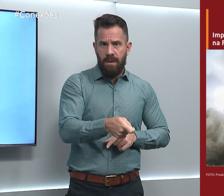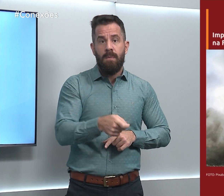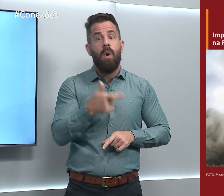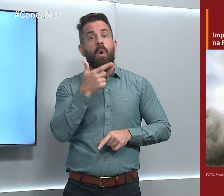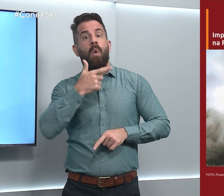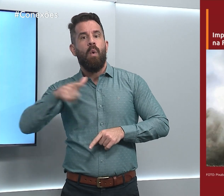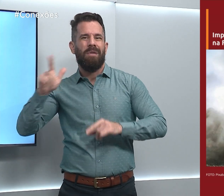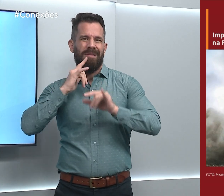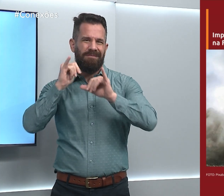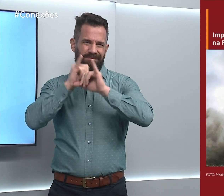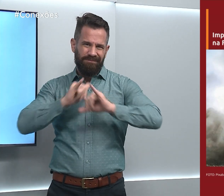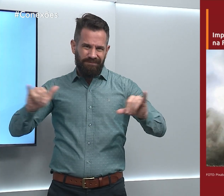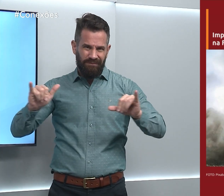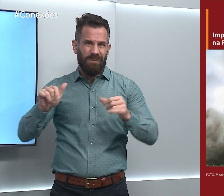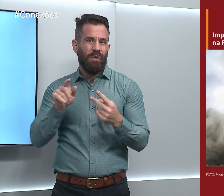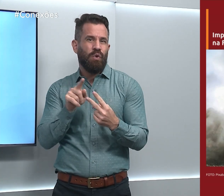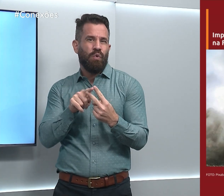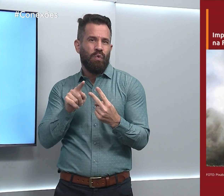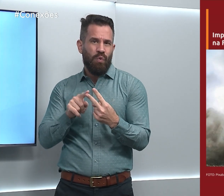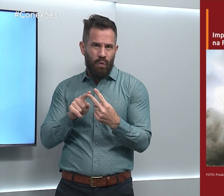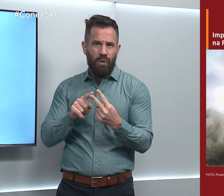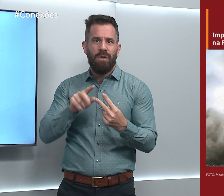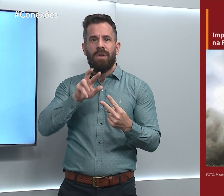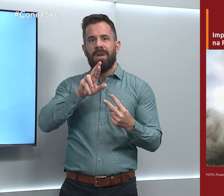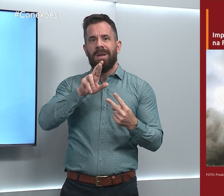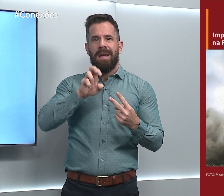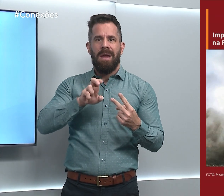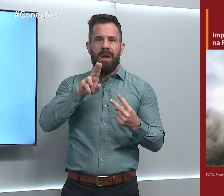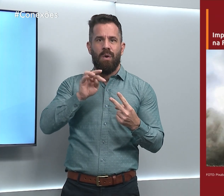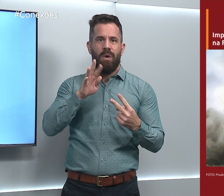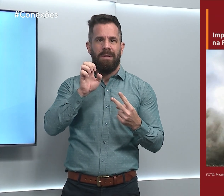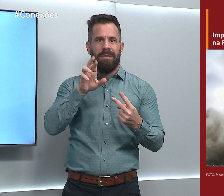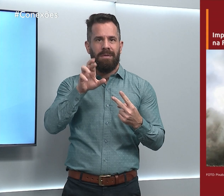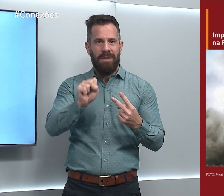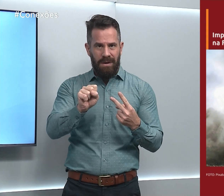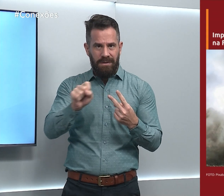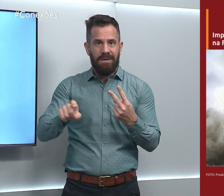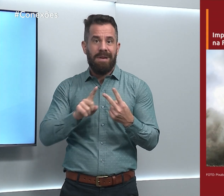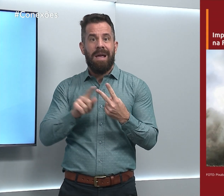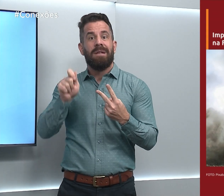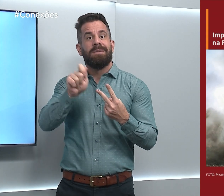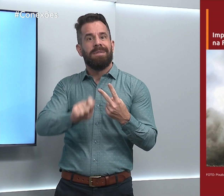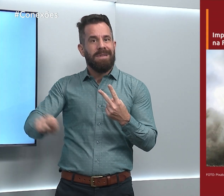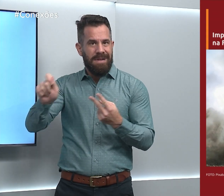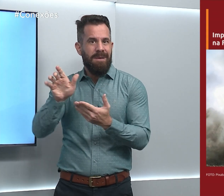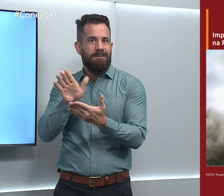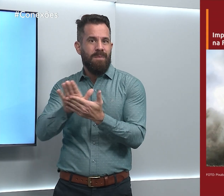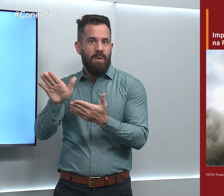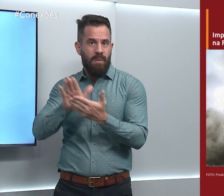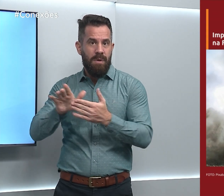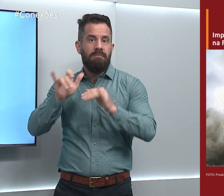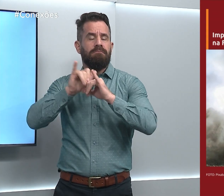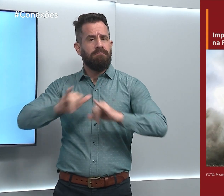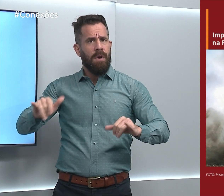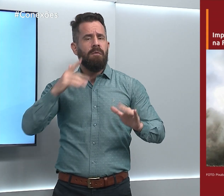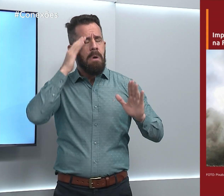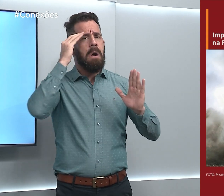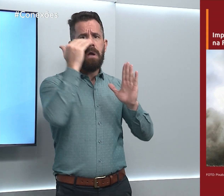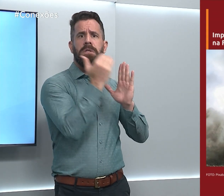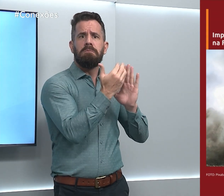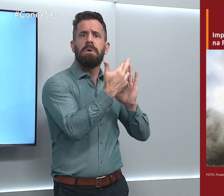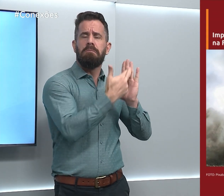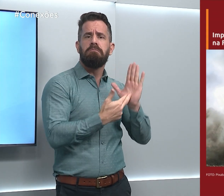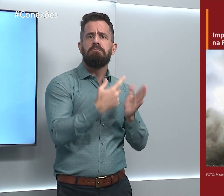Reuters e Associated Press que o grupo está respeitando os termos do acordo que foi anunciado na tarde de ontem